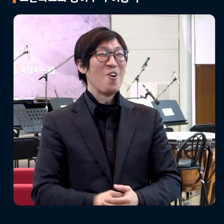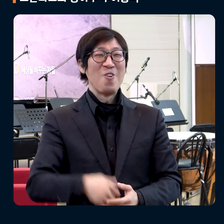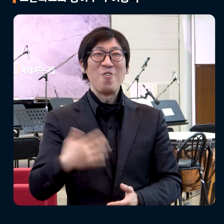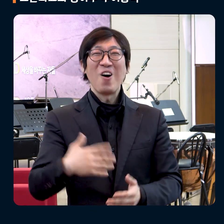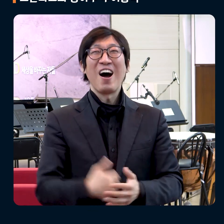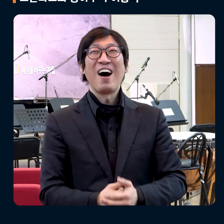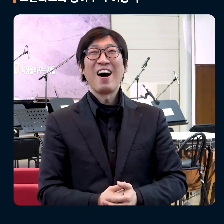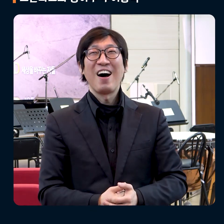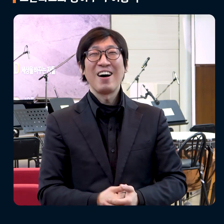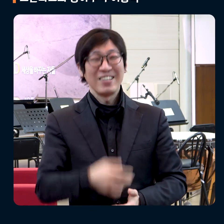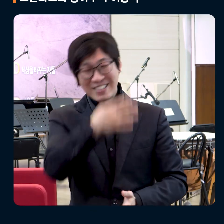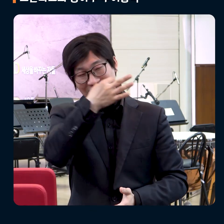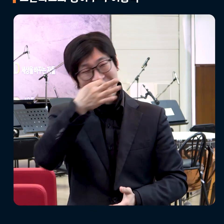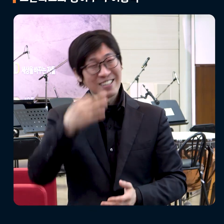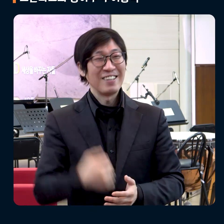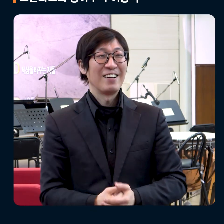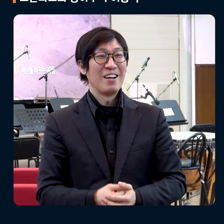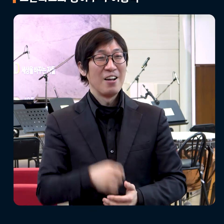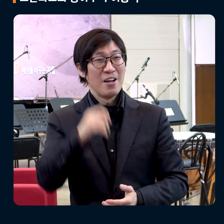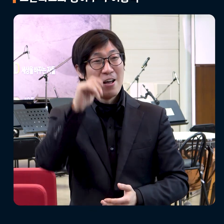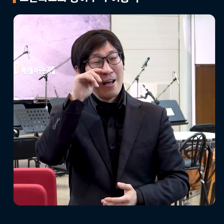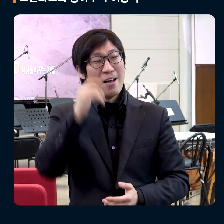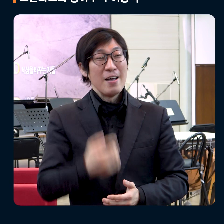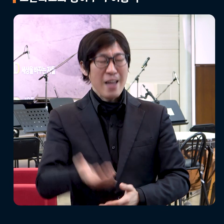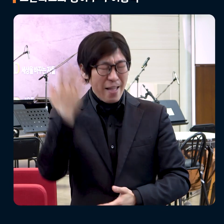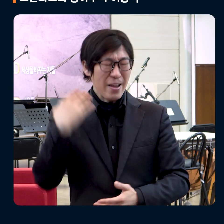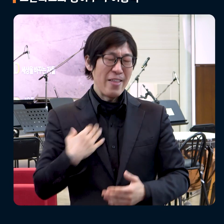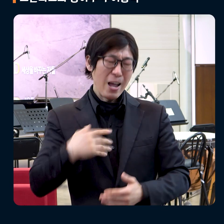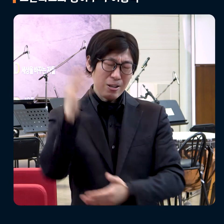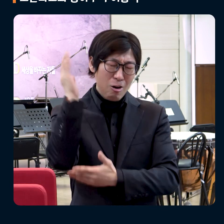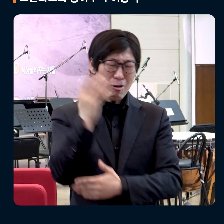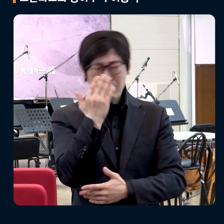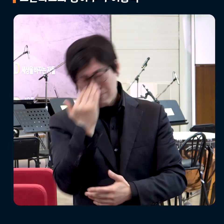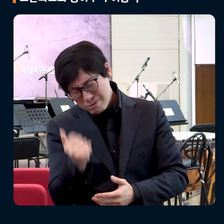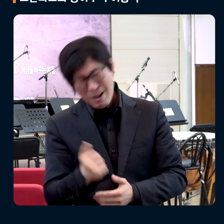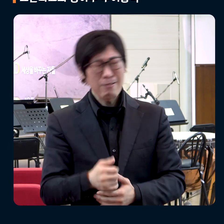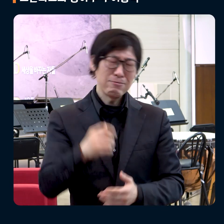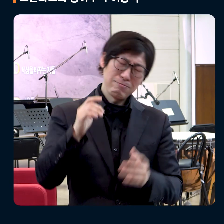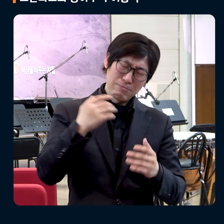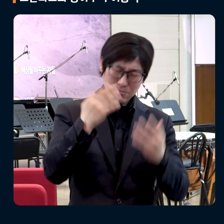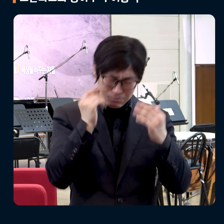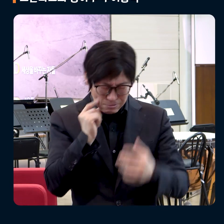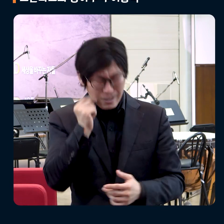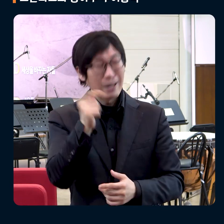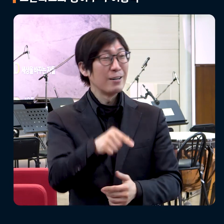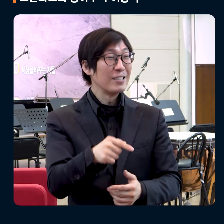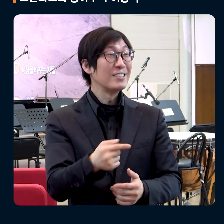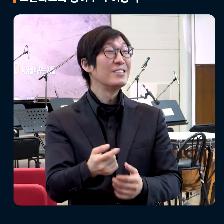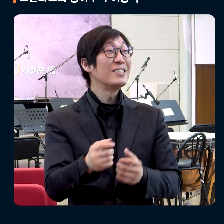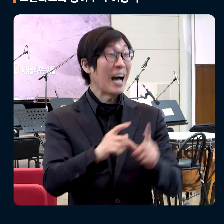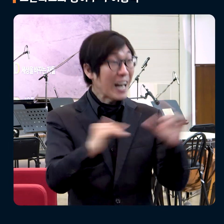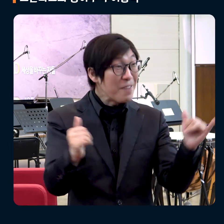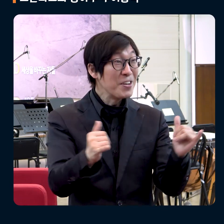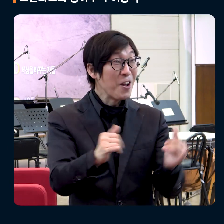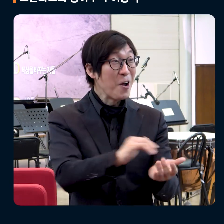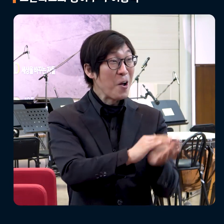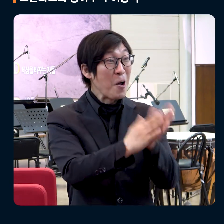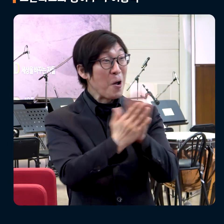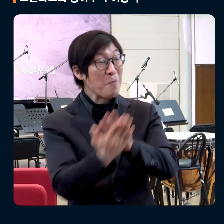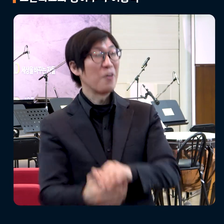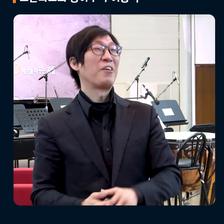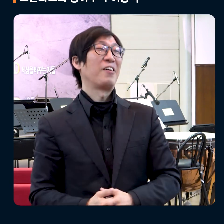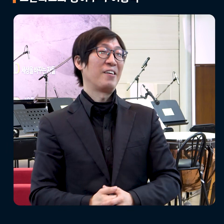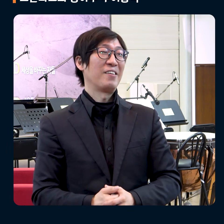했다는 거예요. 그러면서 야 신난다 하면서 우리가 같이 막 웃었어요. 그러면서 제 입에서 무슨 얘기가 툭